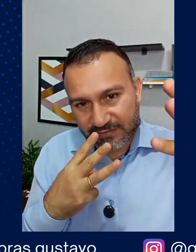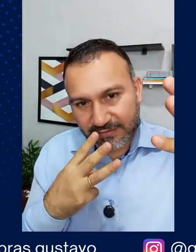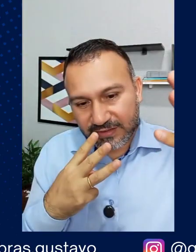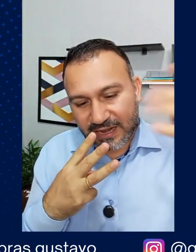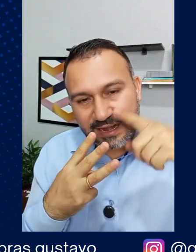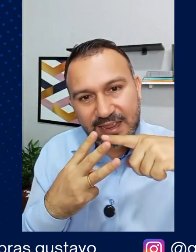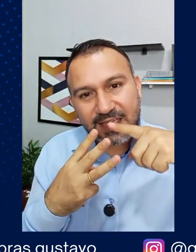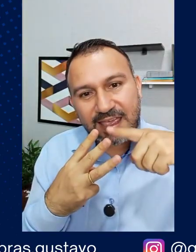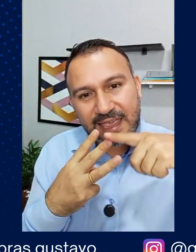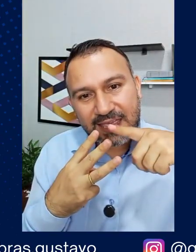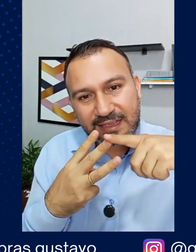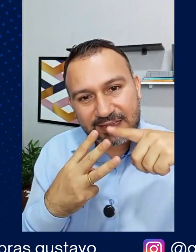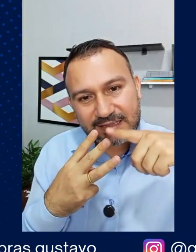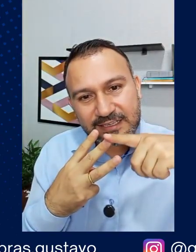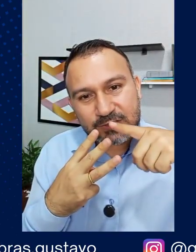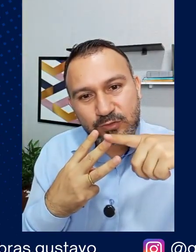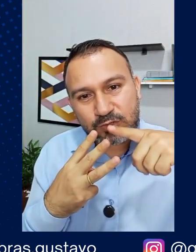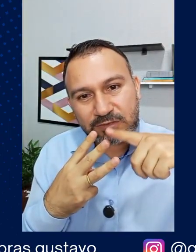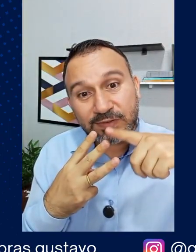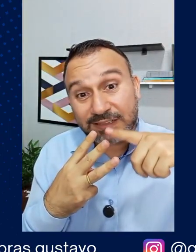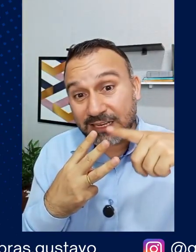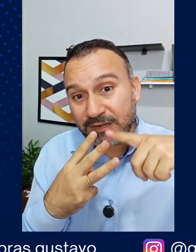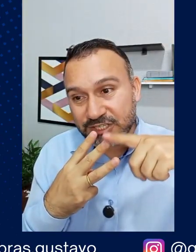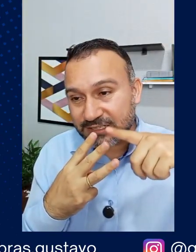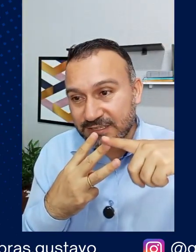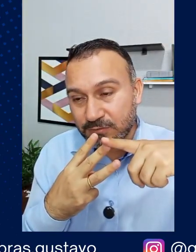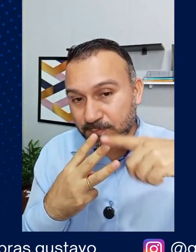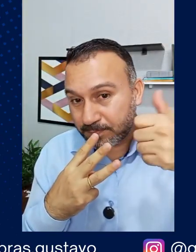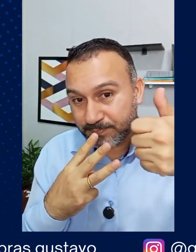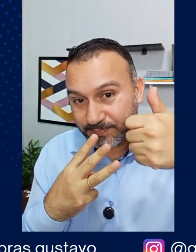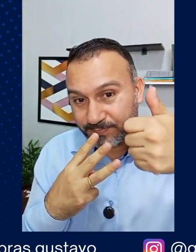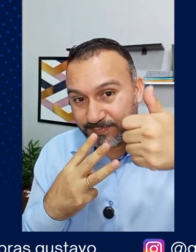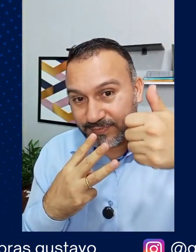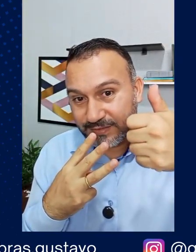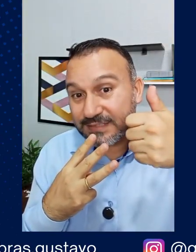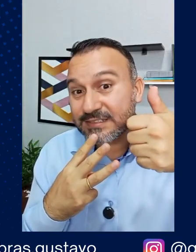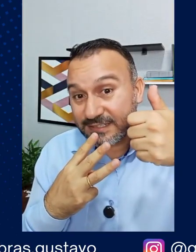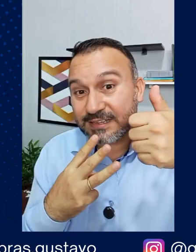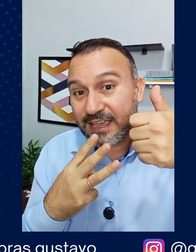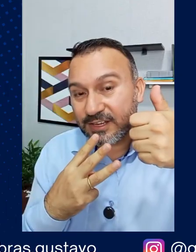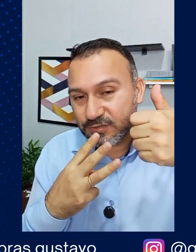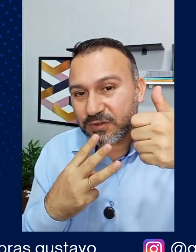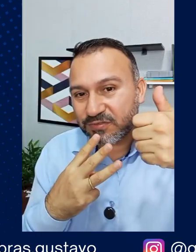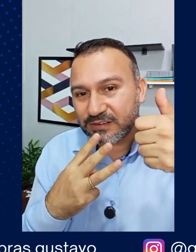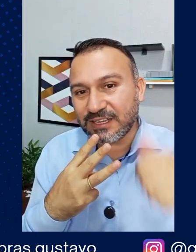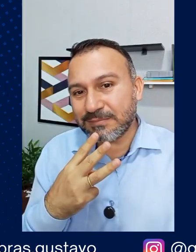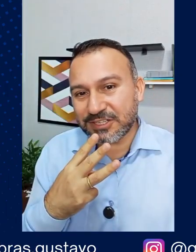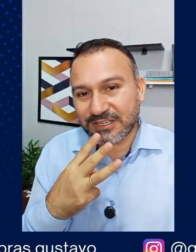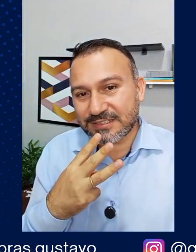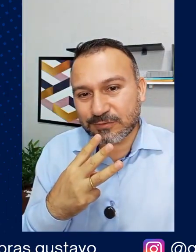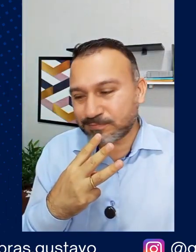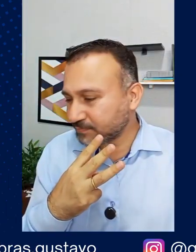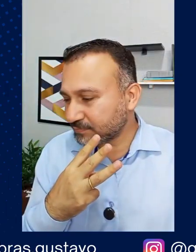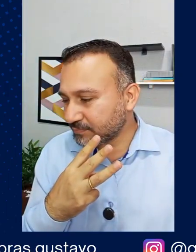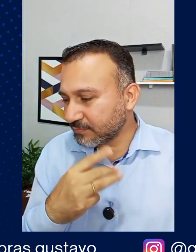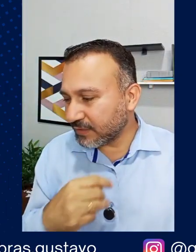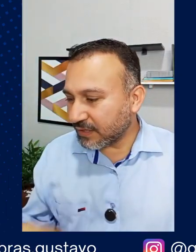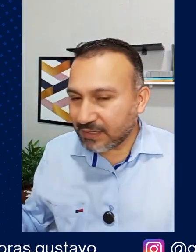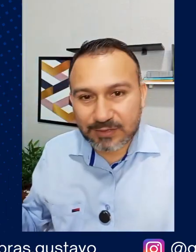que você vai falar, é isso que o senhor fala da imaginação? Sim, é isso que eu falo da